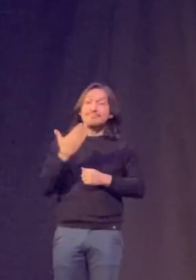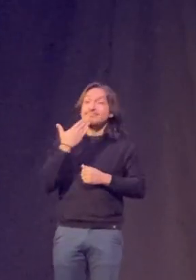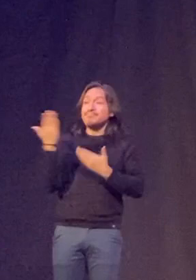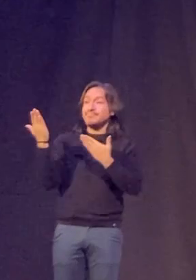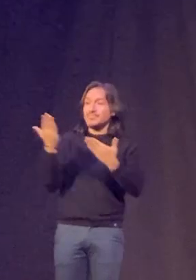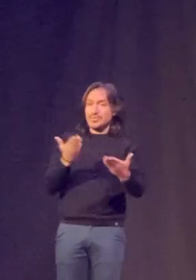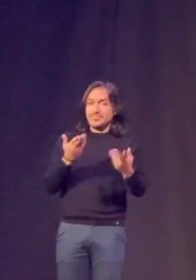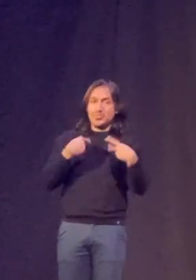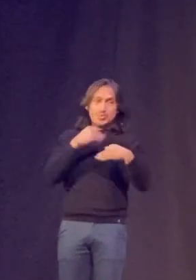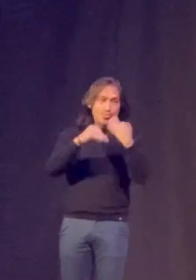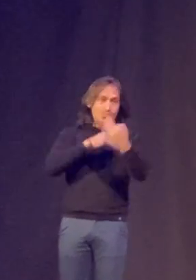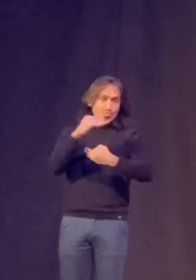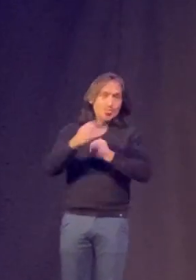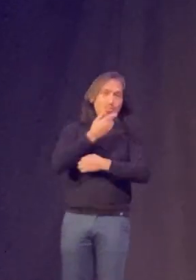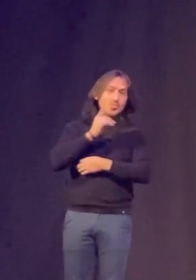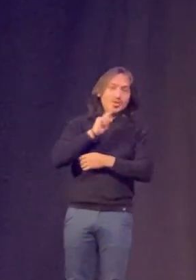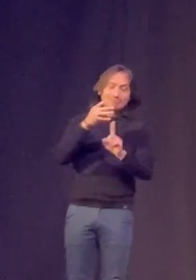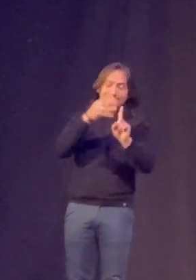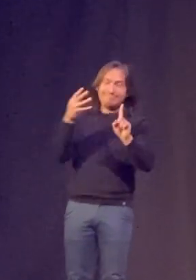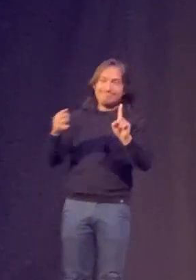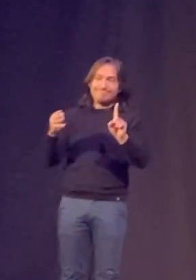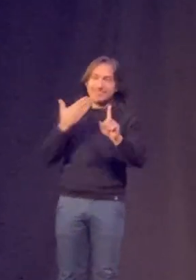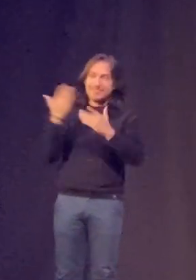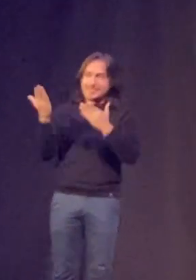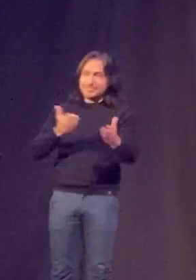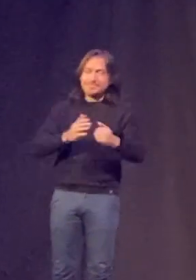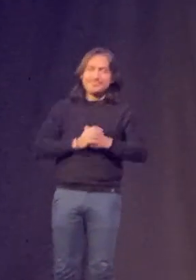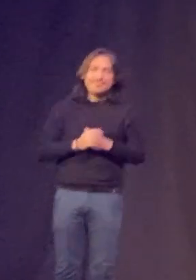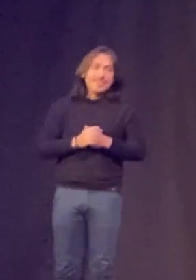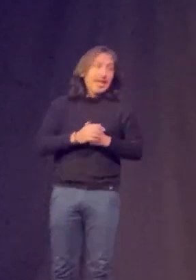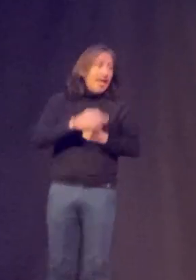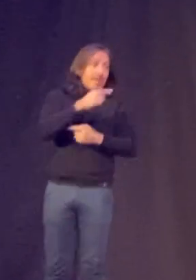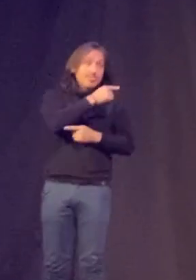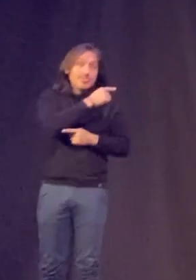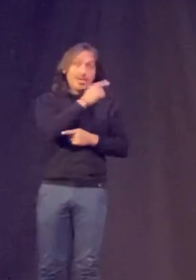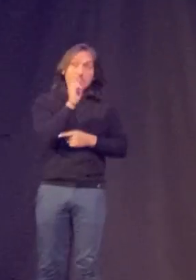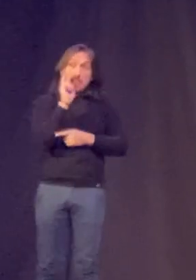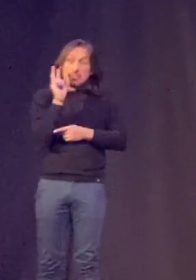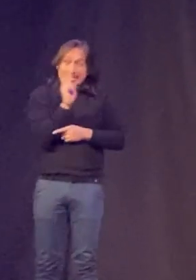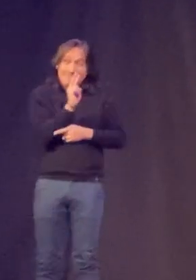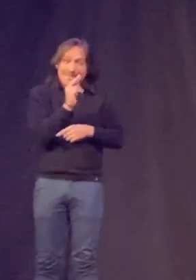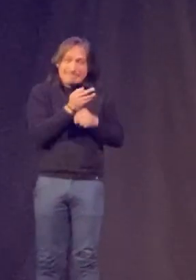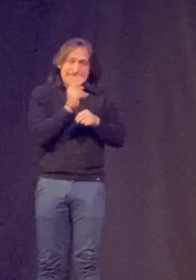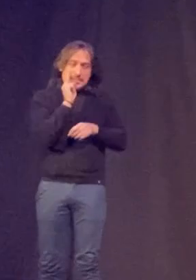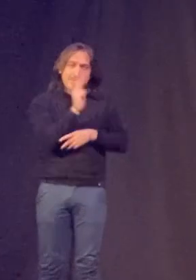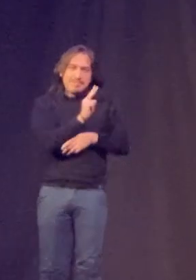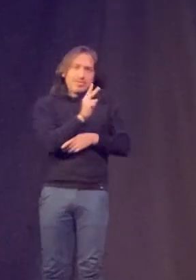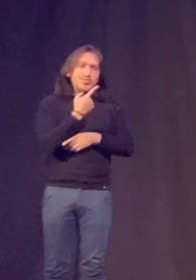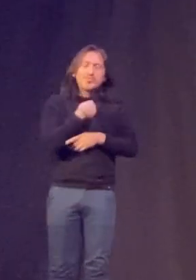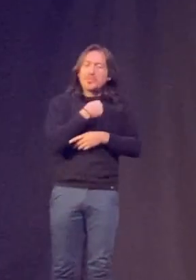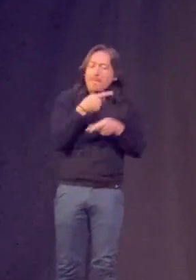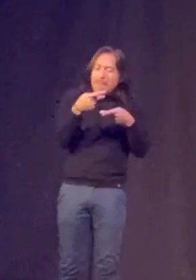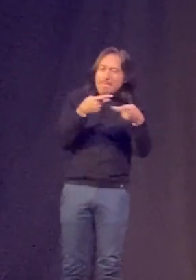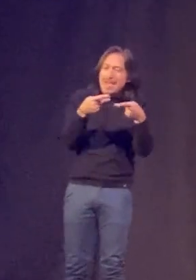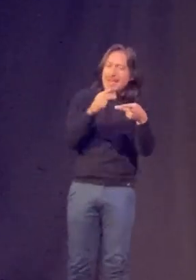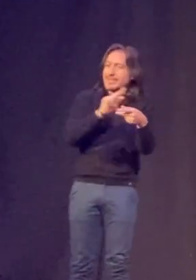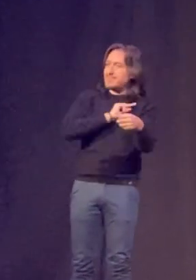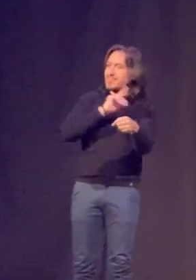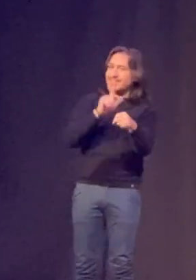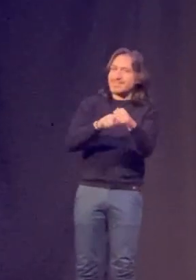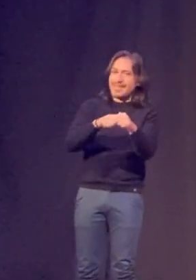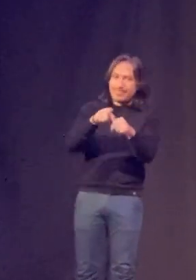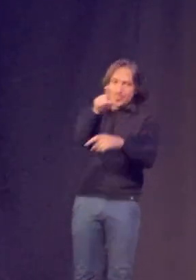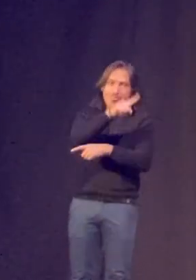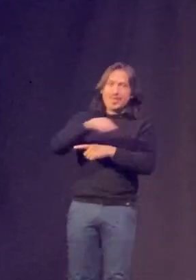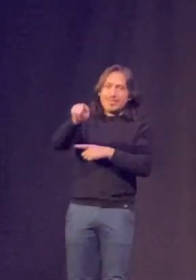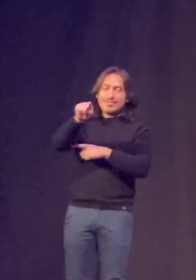Bienvenidos todos. Esto que estamos por ver es algo que preparamos especialmente para ustedes. Esto es para la prensa,